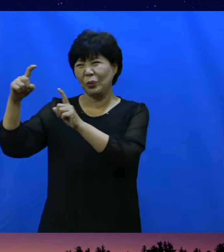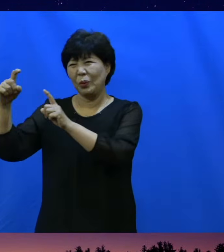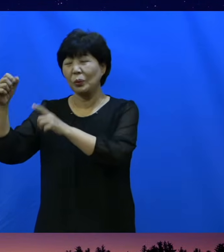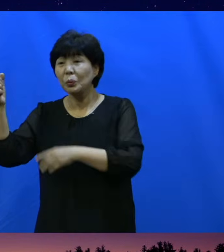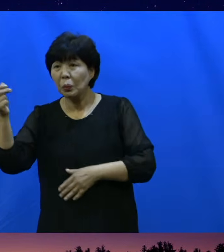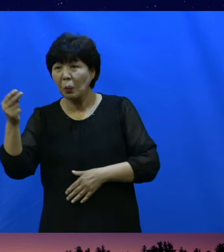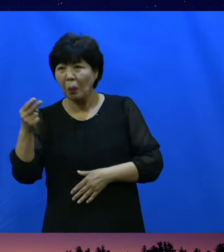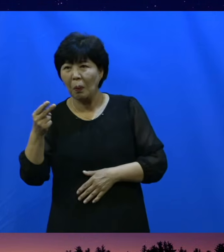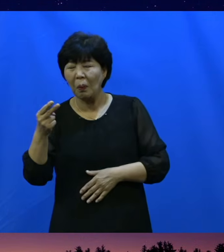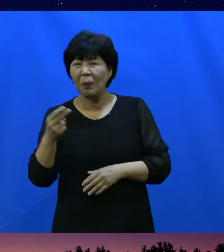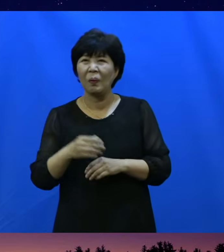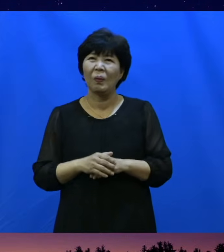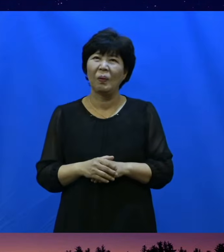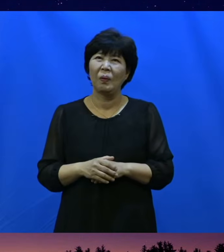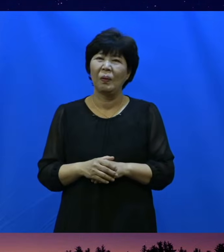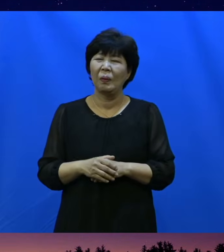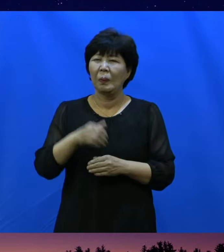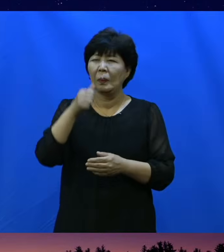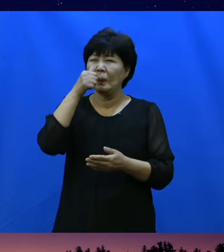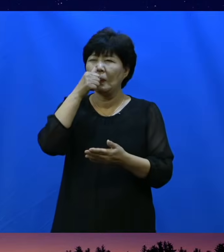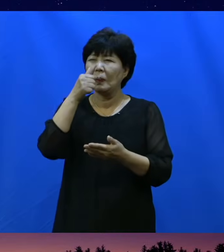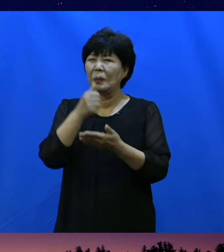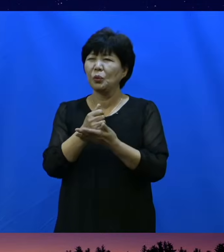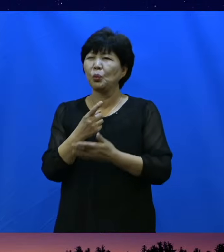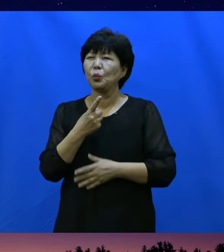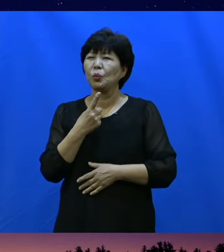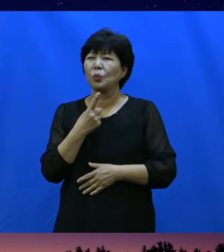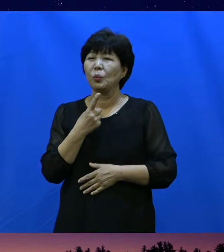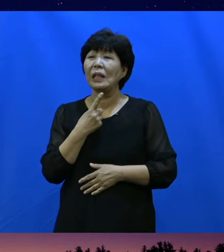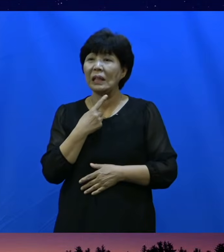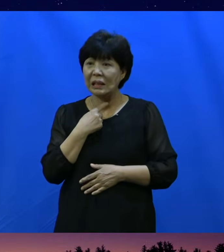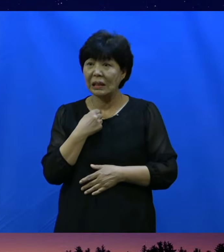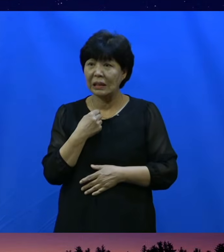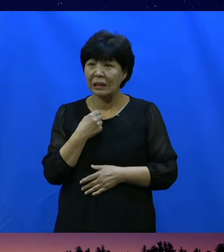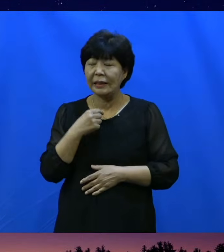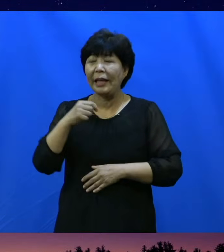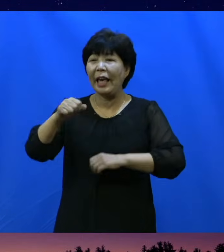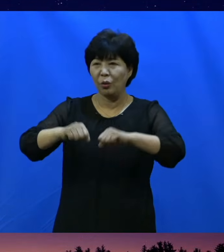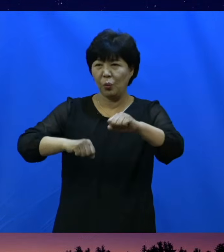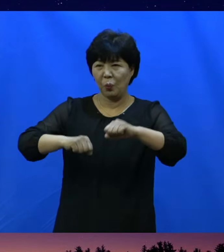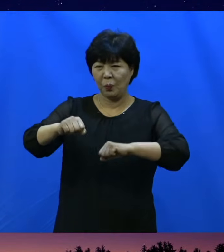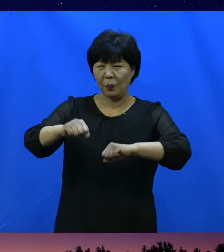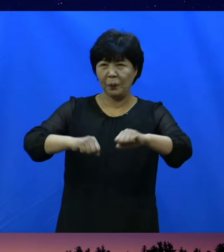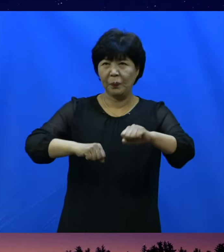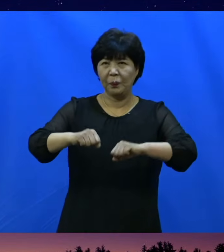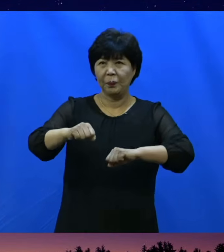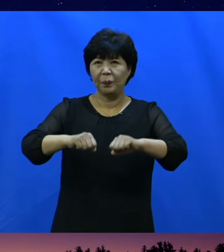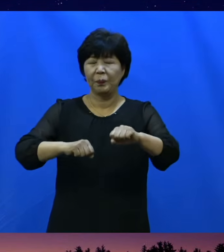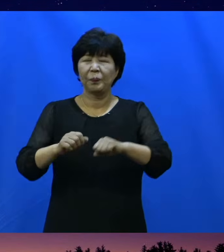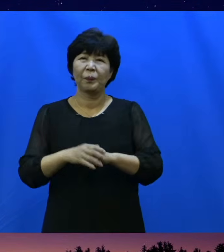동시에 그에게 그런 죄를 짓는 그런 행동이 이제 찾아온 거잖아요, 여러분.